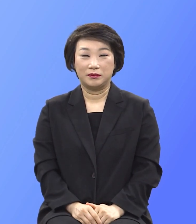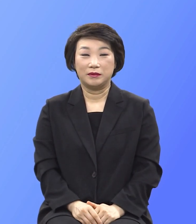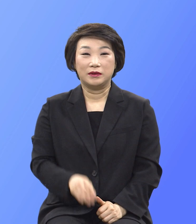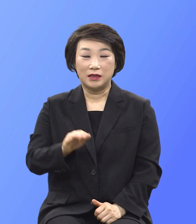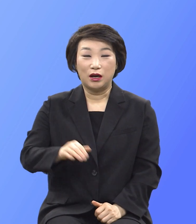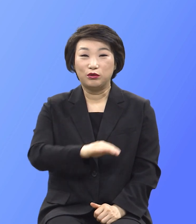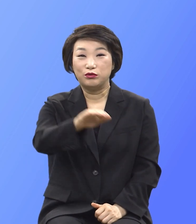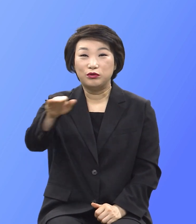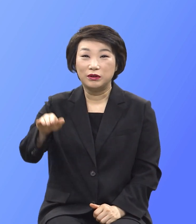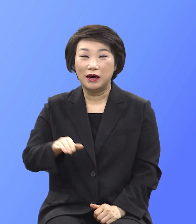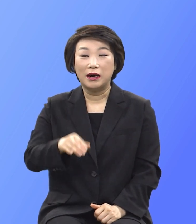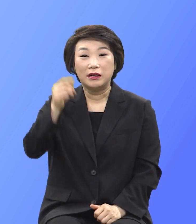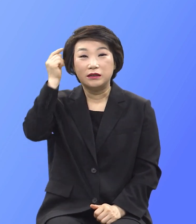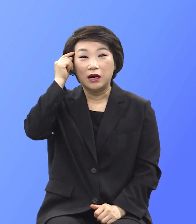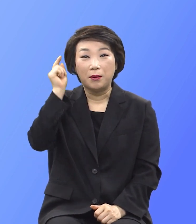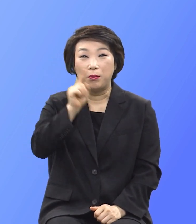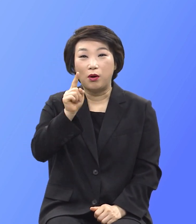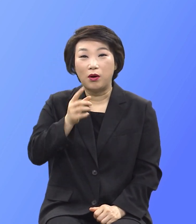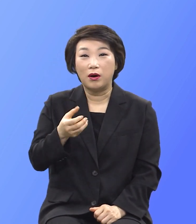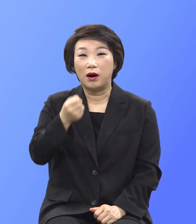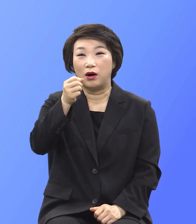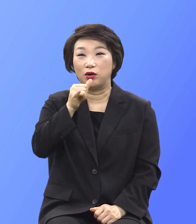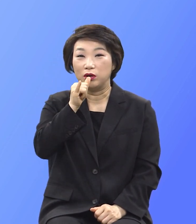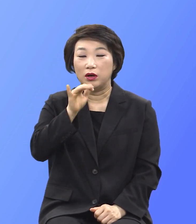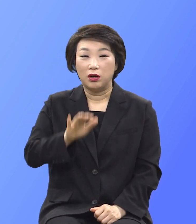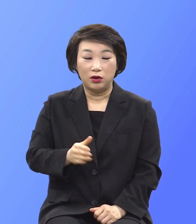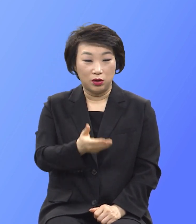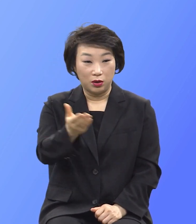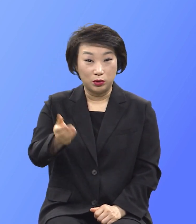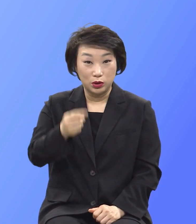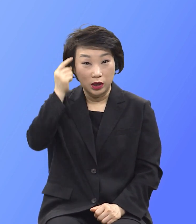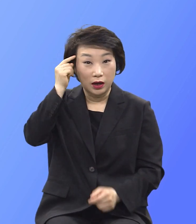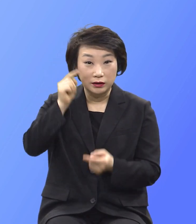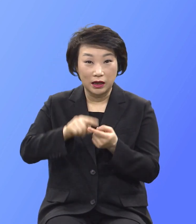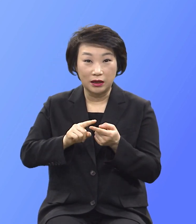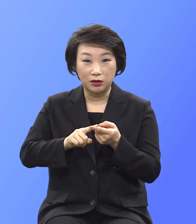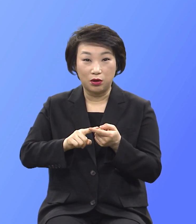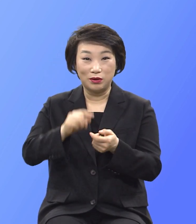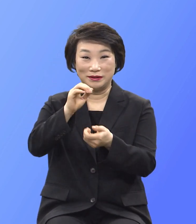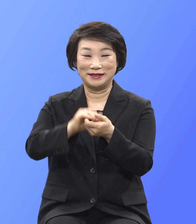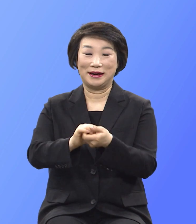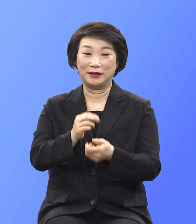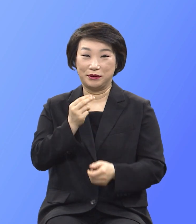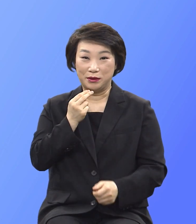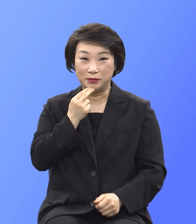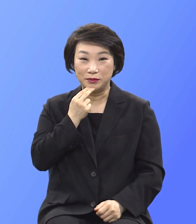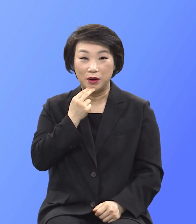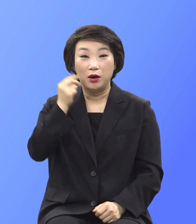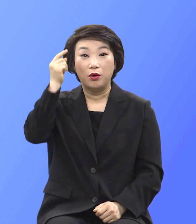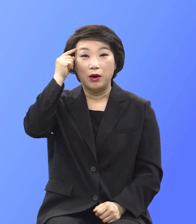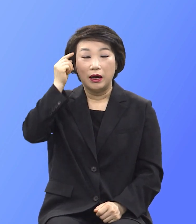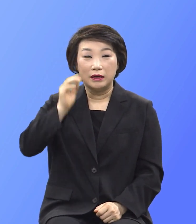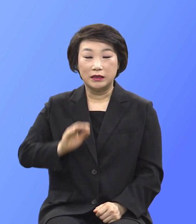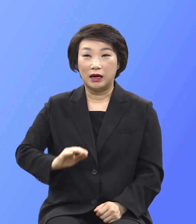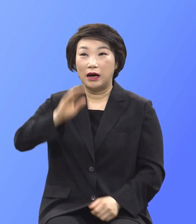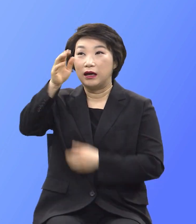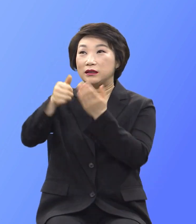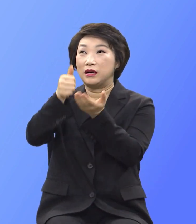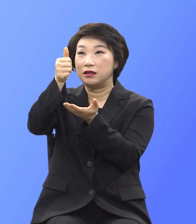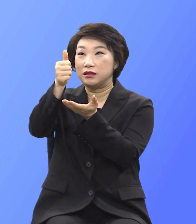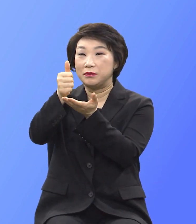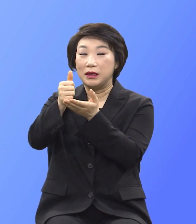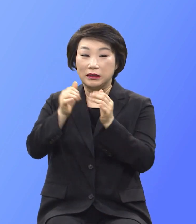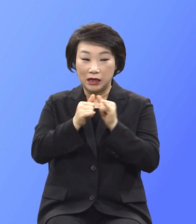우리가 어떤 생각을 하는지 생각에 대해서 제한받지 않는 것은